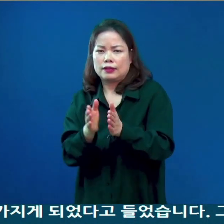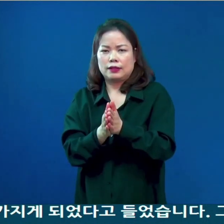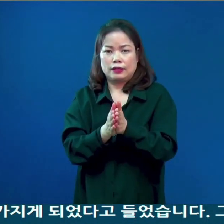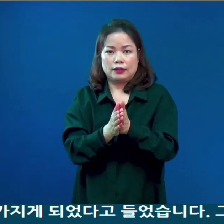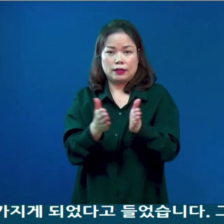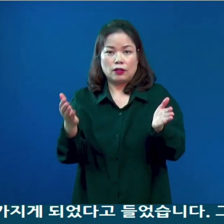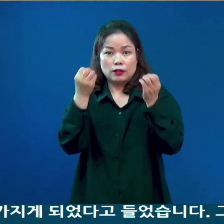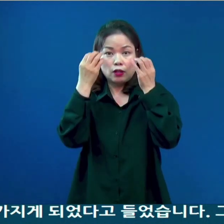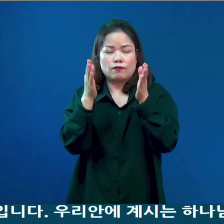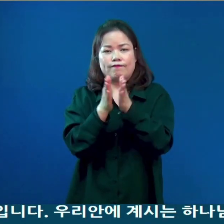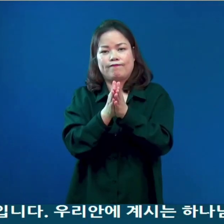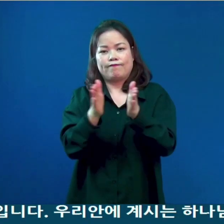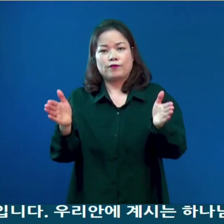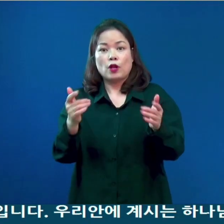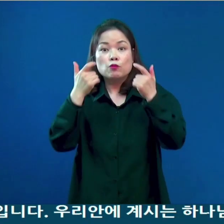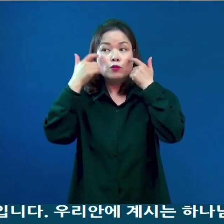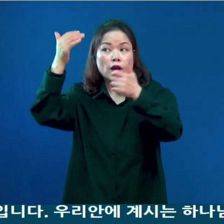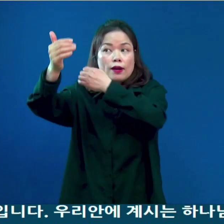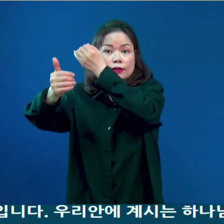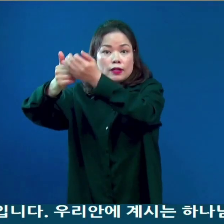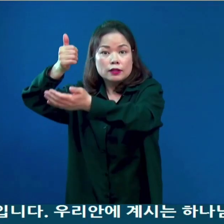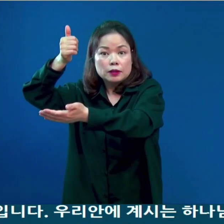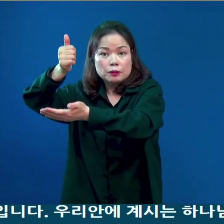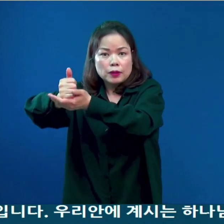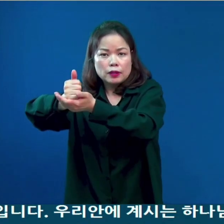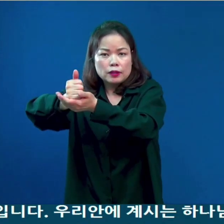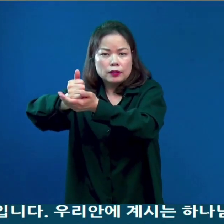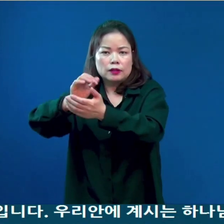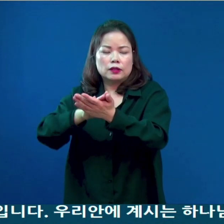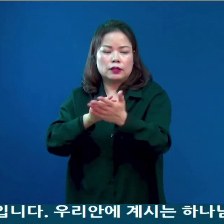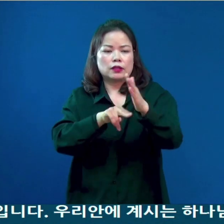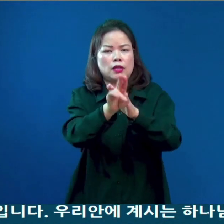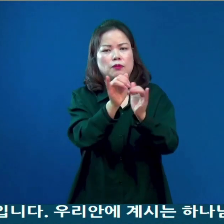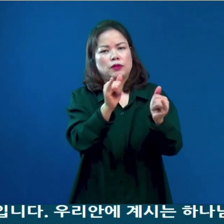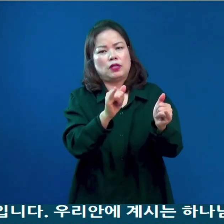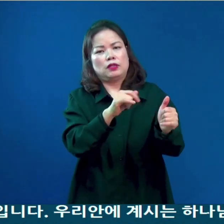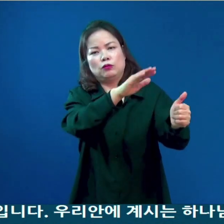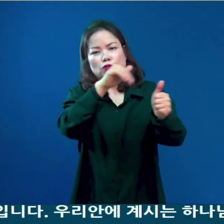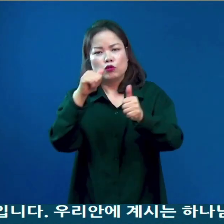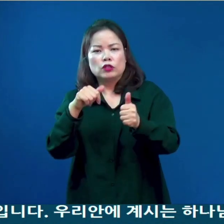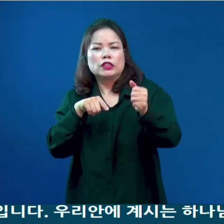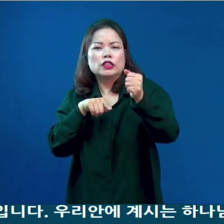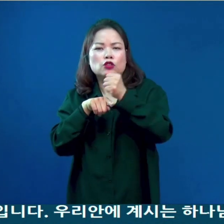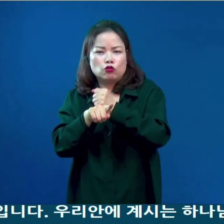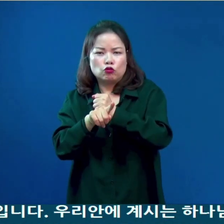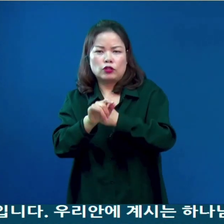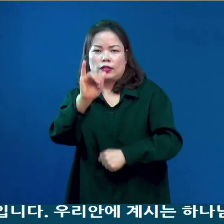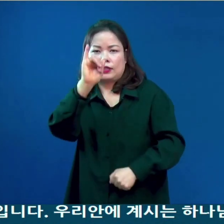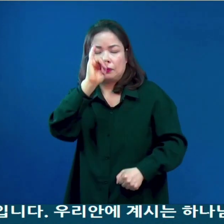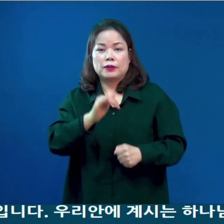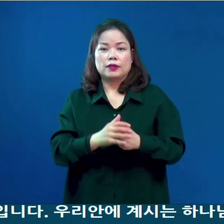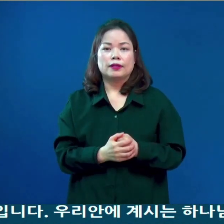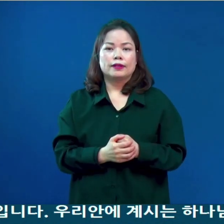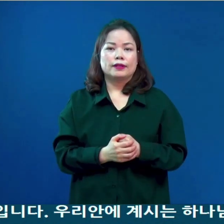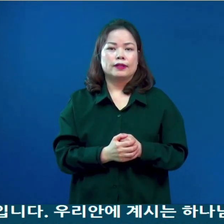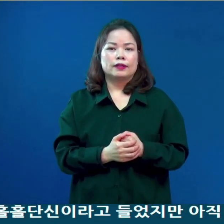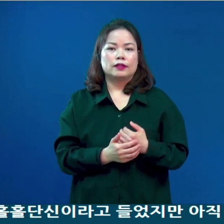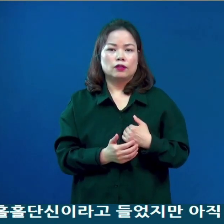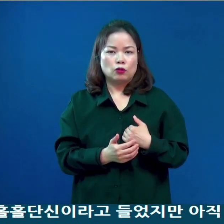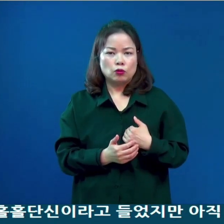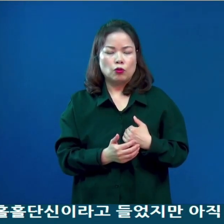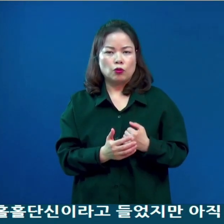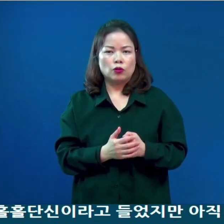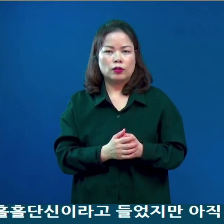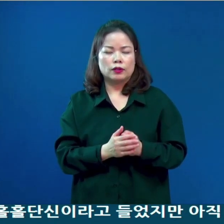보십시오. 분명히 하나님이 자매를 이 땅으로 부르신 것은 이유가 있을 줄 믿습니다. 저도